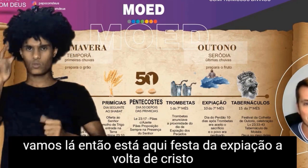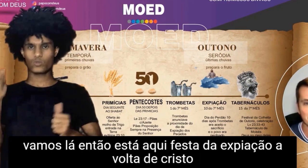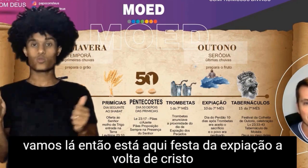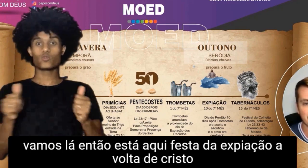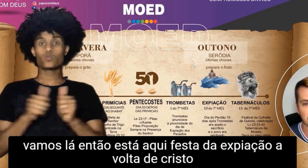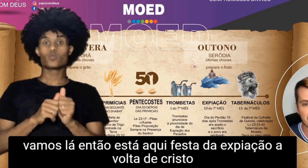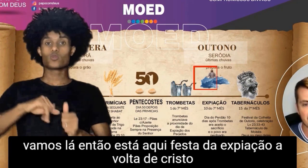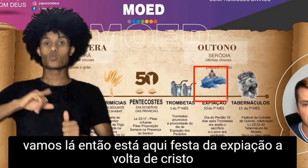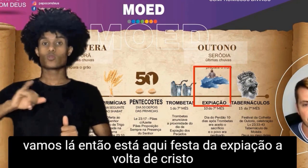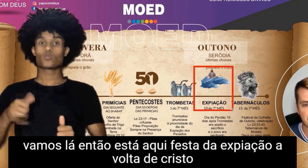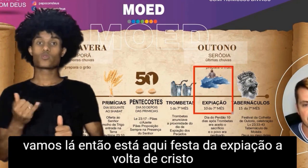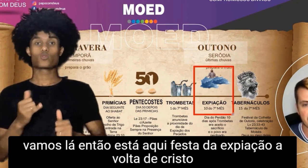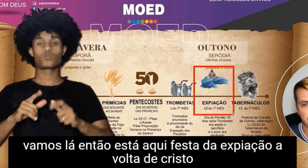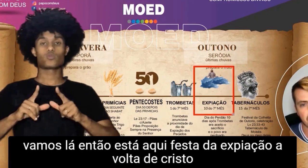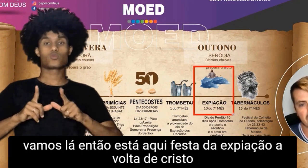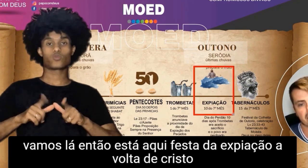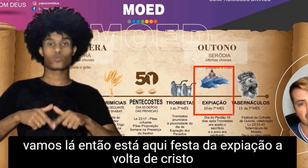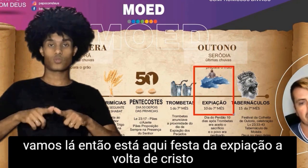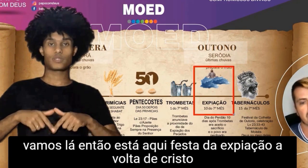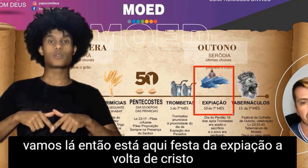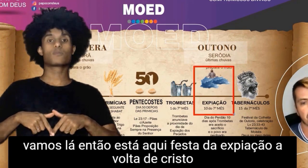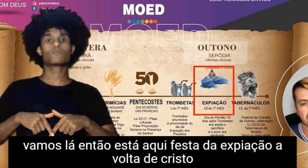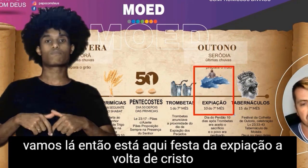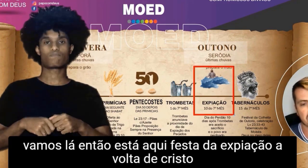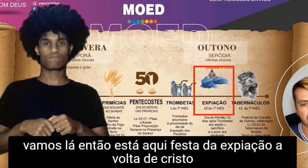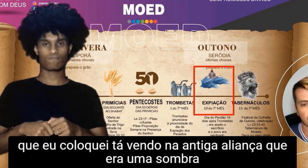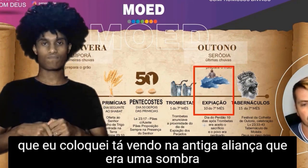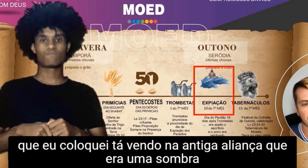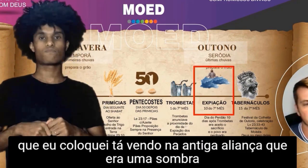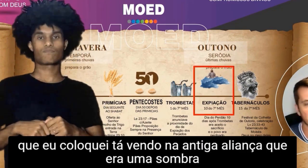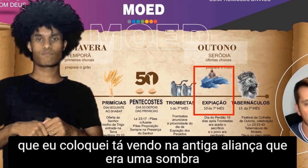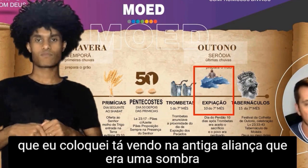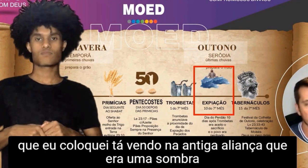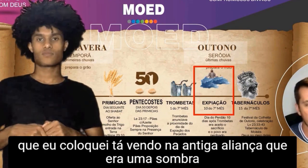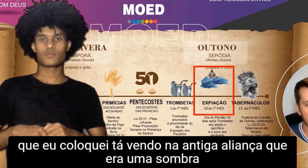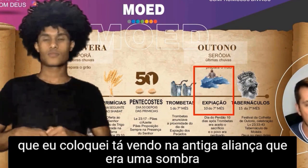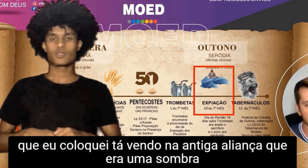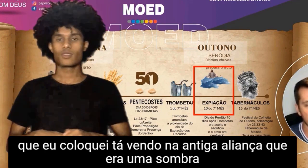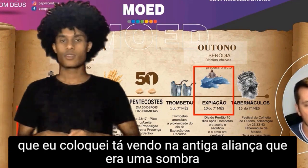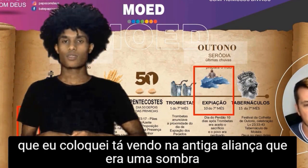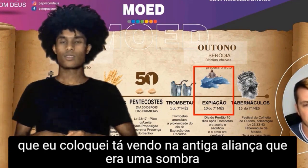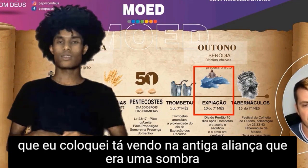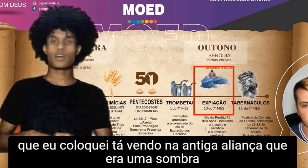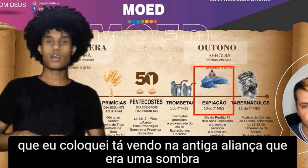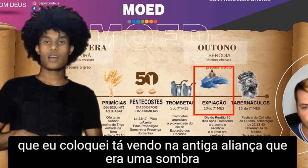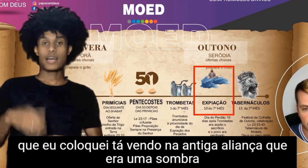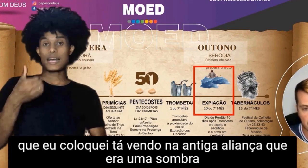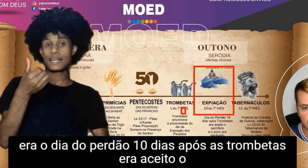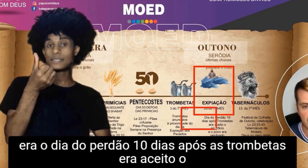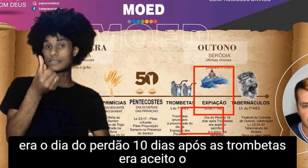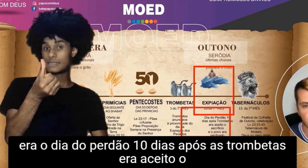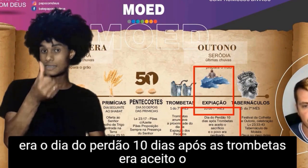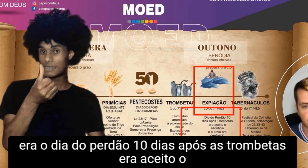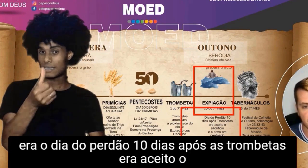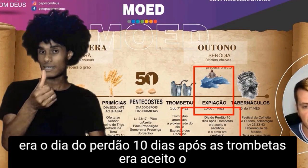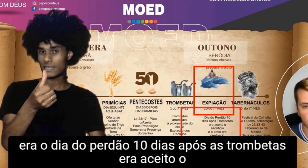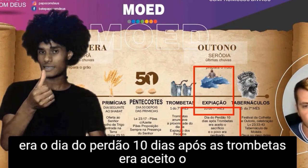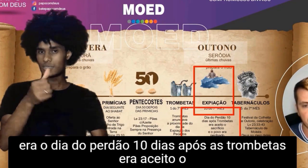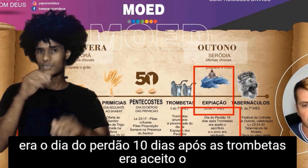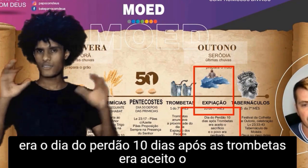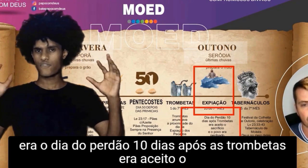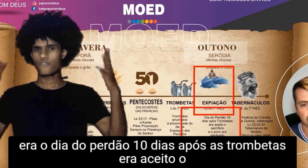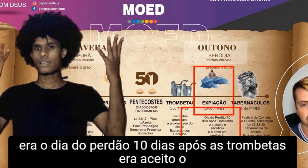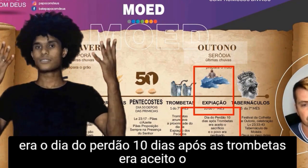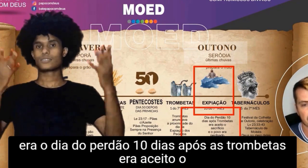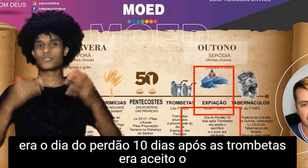Vamos lá? Então tá aqui, ó, festa da expiação, aqui a volta de Cristo eu coloquei, tá vendo? Na antiga aliança, que era uma sombra, era o dia